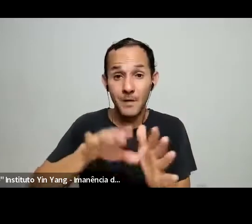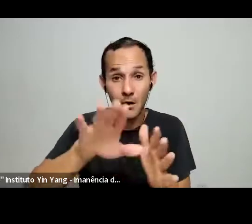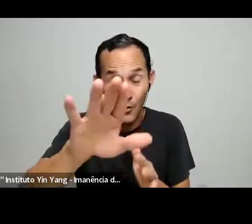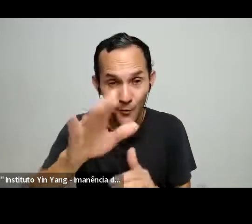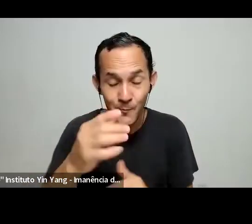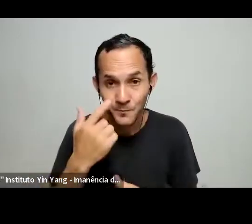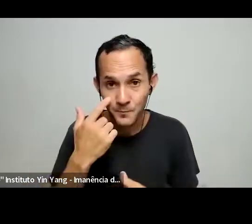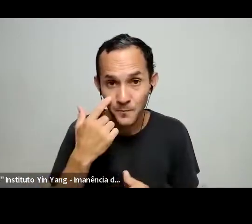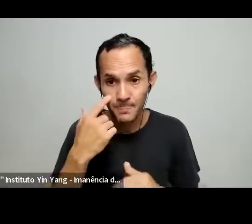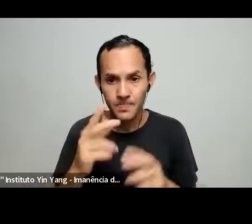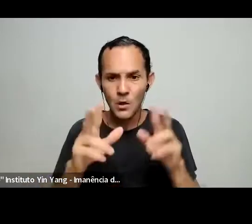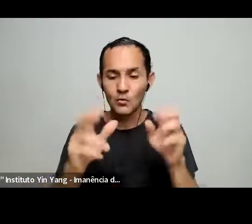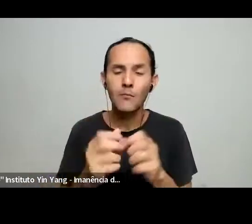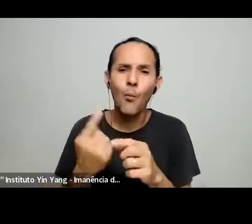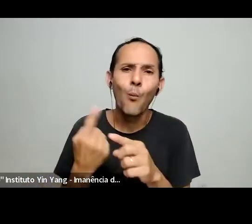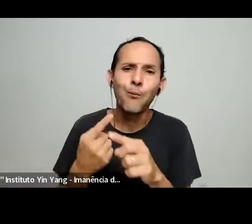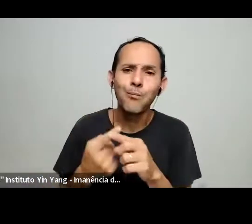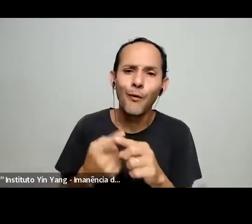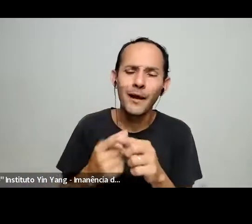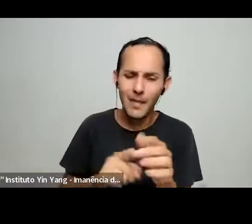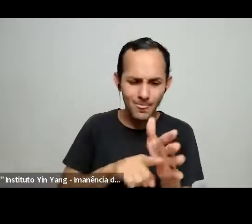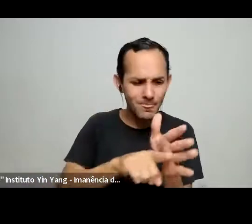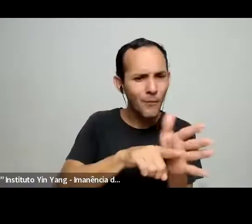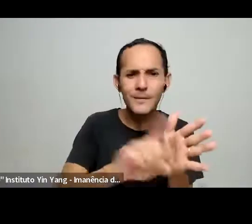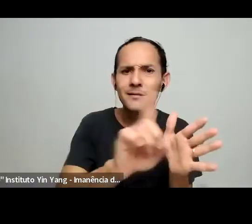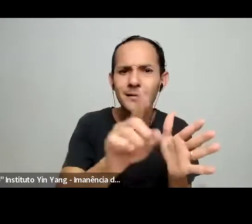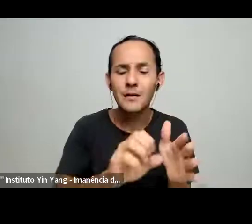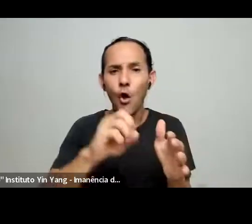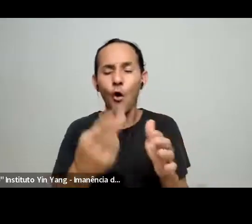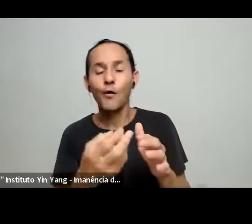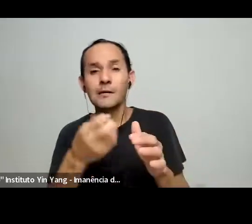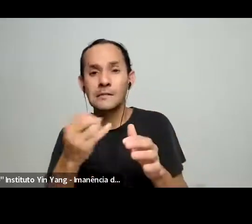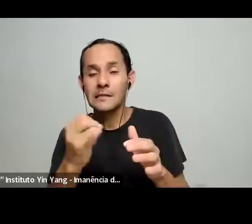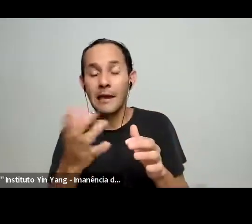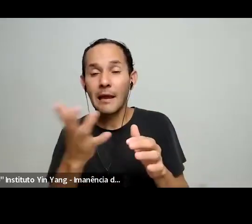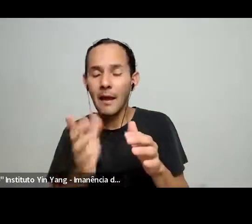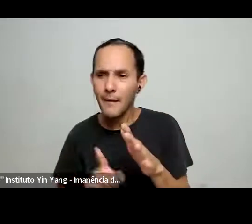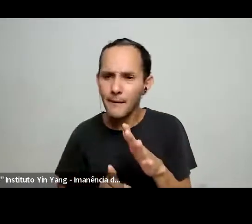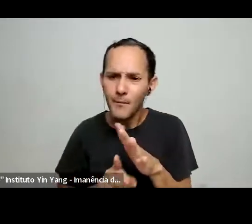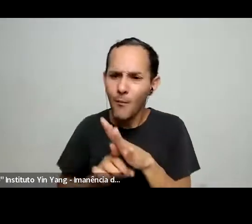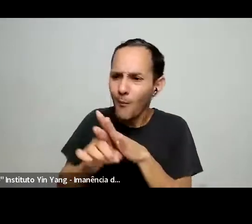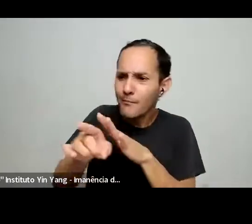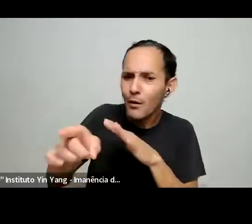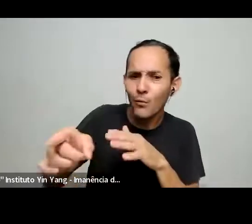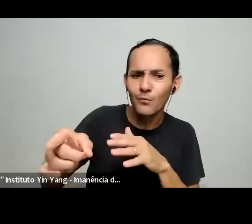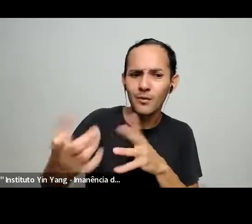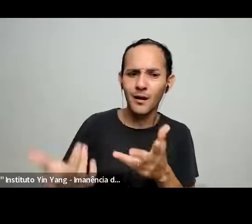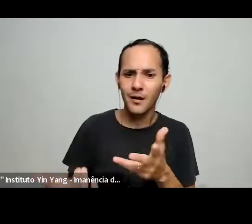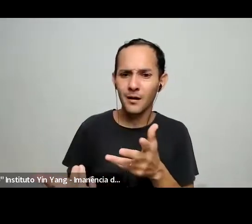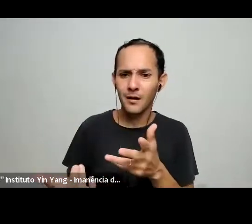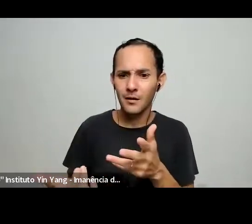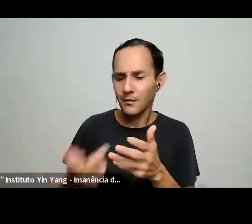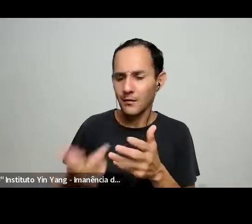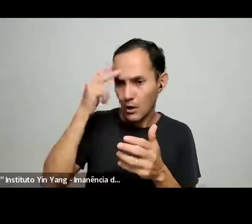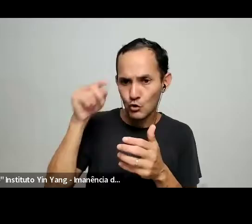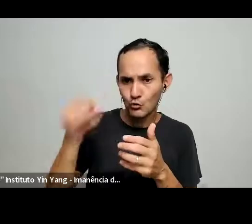de por que não pesquisar, ou mesmo sequer perguntar à pessoa